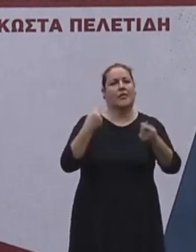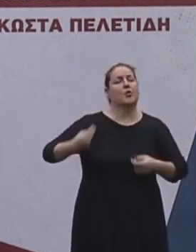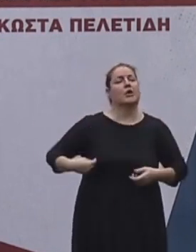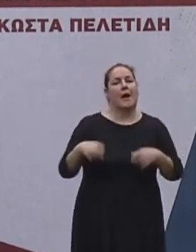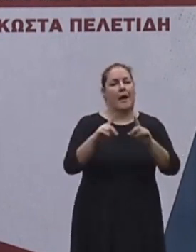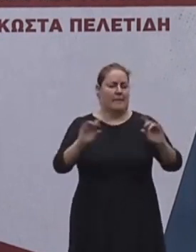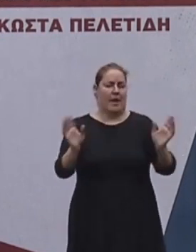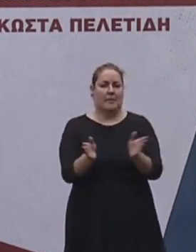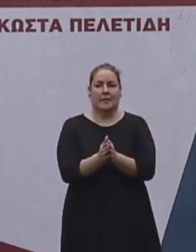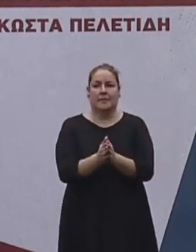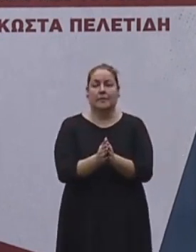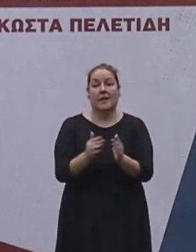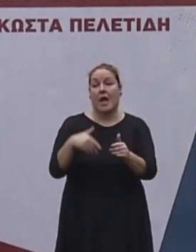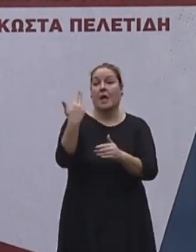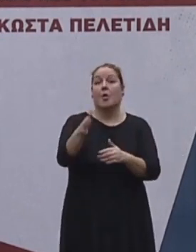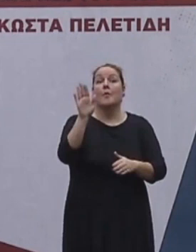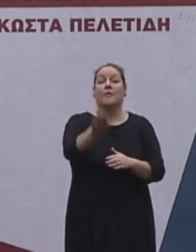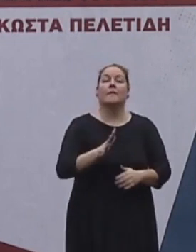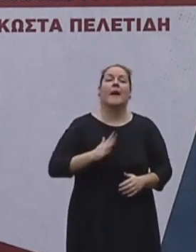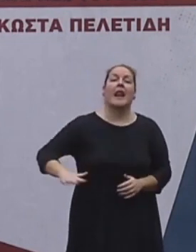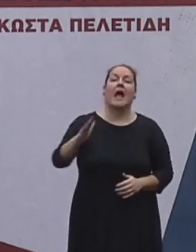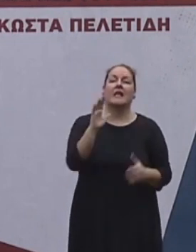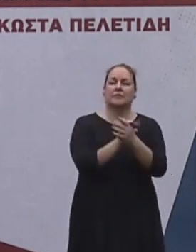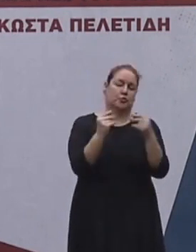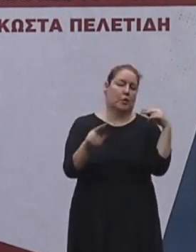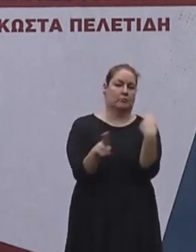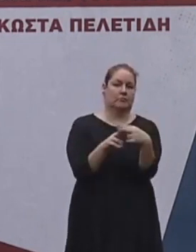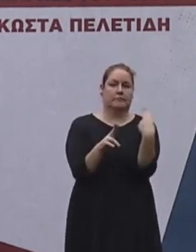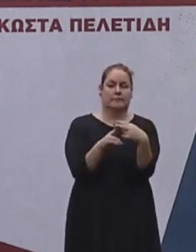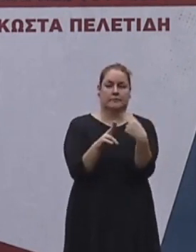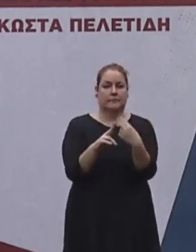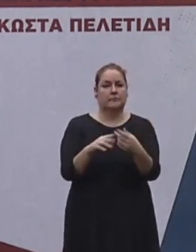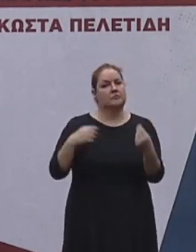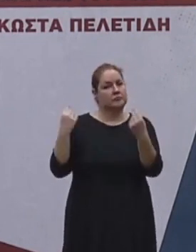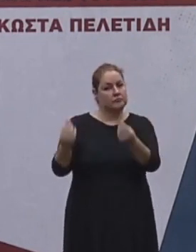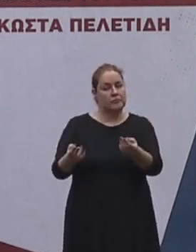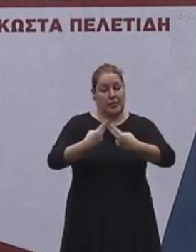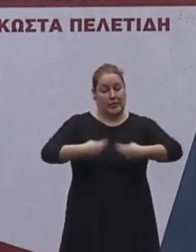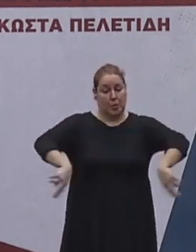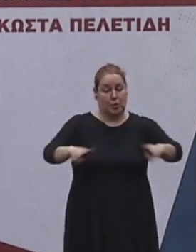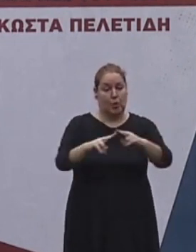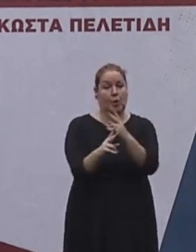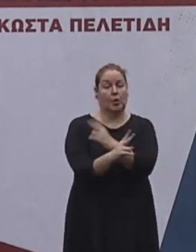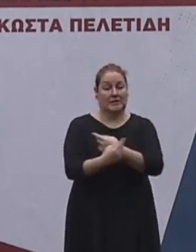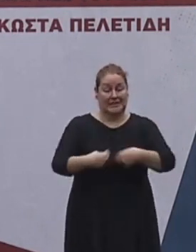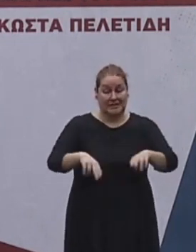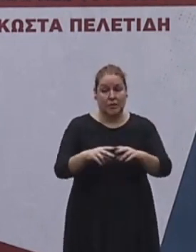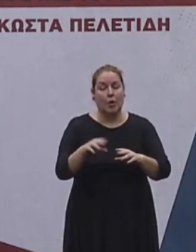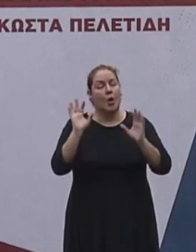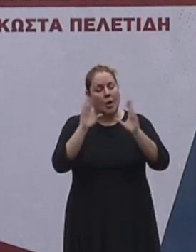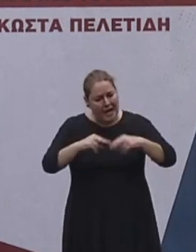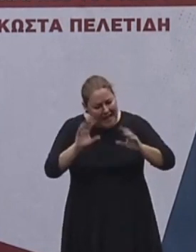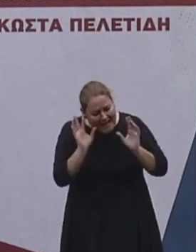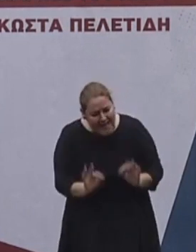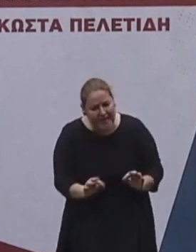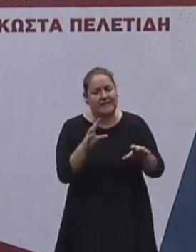Το επόμενο βήμα της Λαϊκής Συσπήρωσης ήταν πολύ σημαντικό. Να επιλεγεί ένα δημοτικό συμβούλιο με τις ίδιες